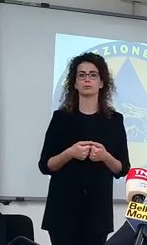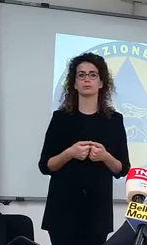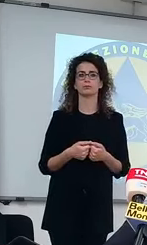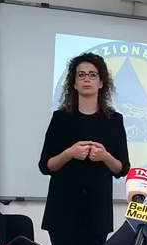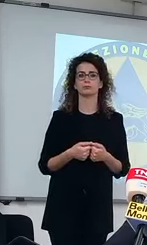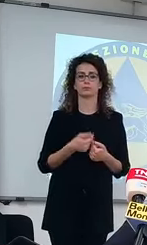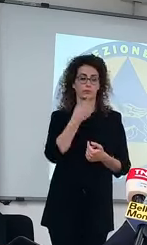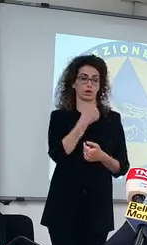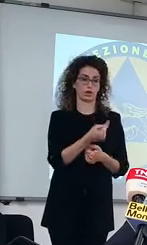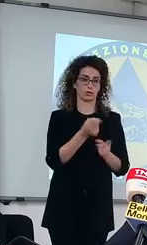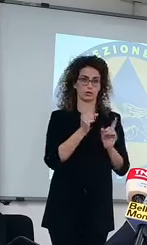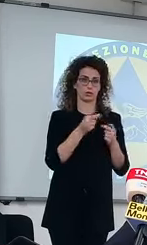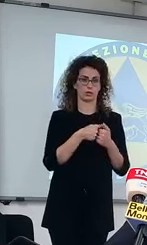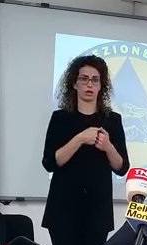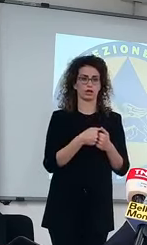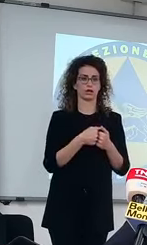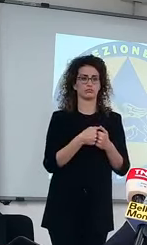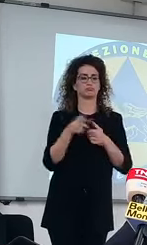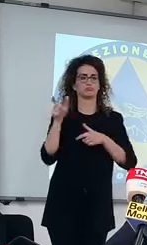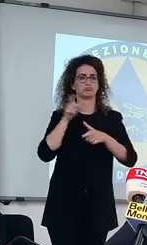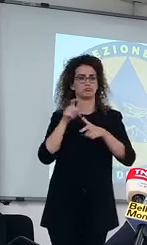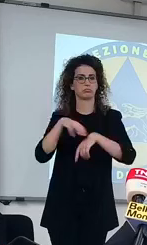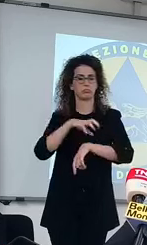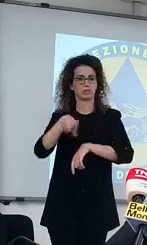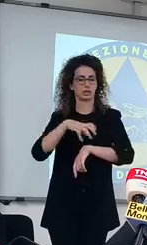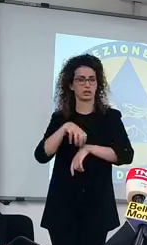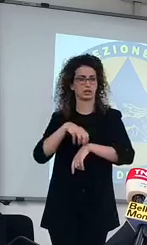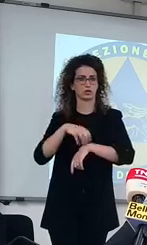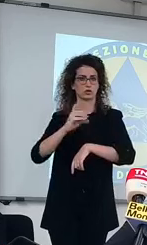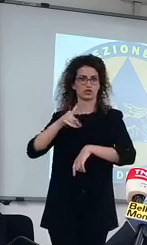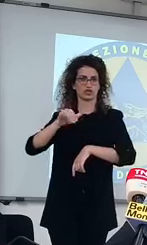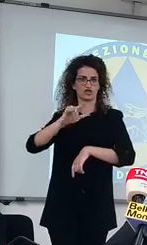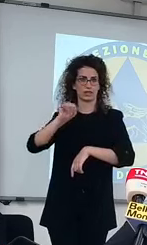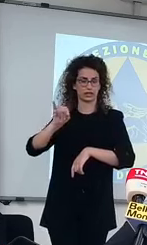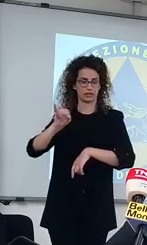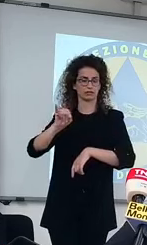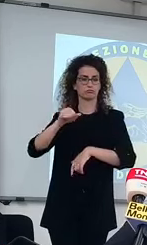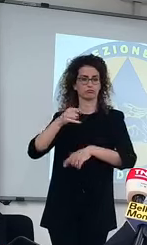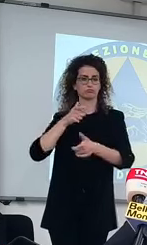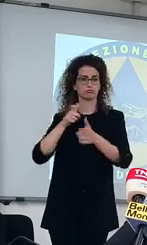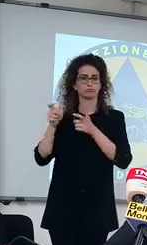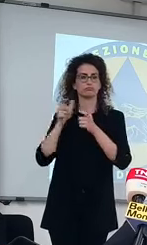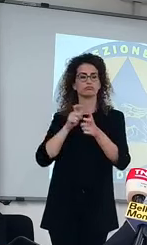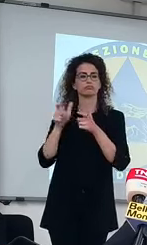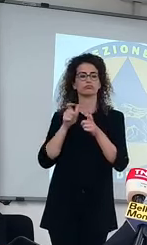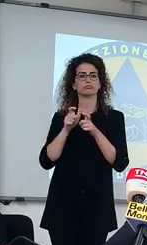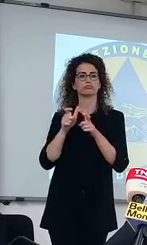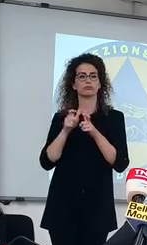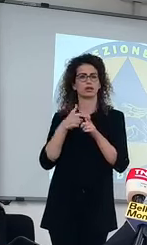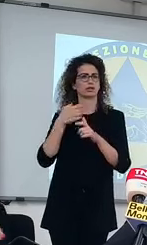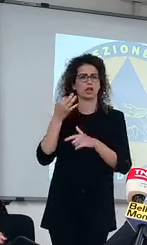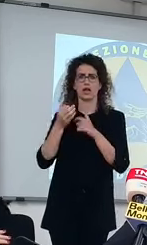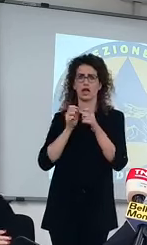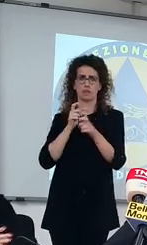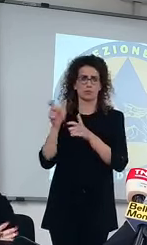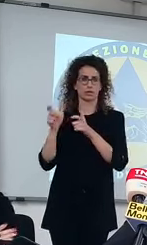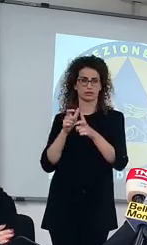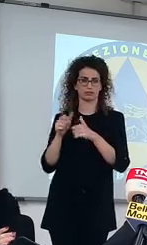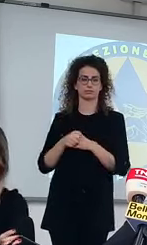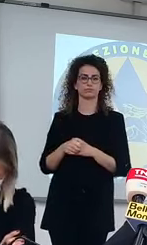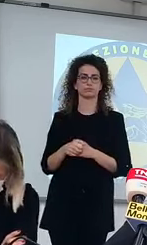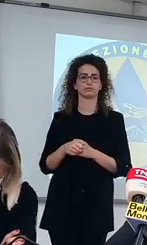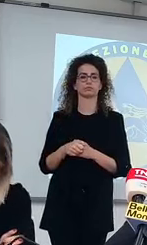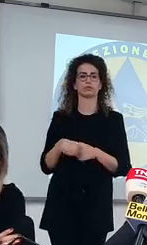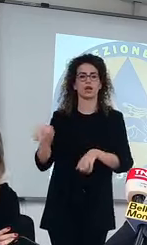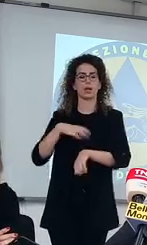detto a loro che l'interlocuzione del Ministro, ministro Giorgetti è un'interlocuzione costante,